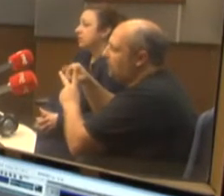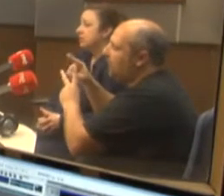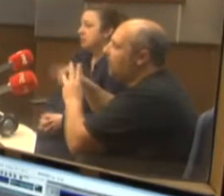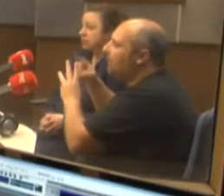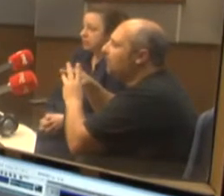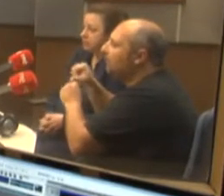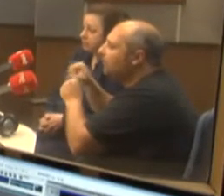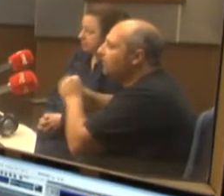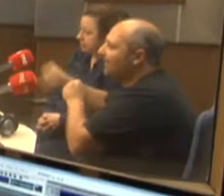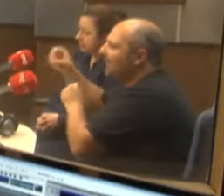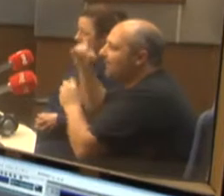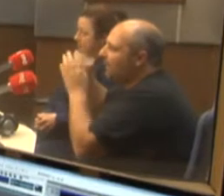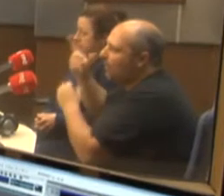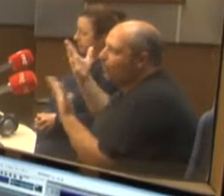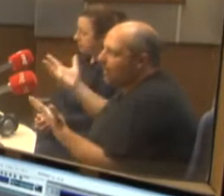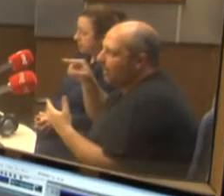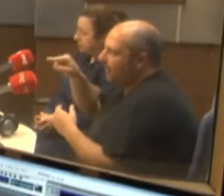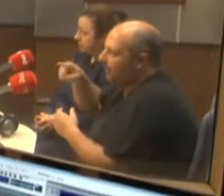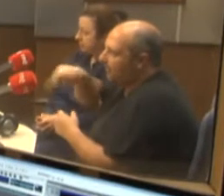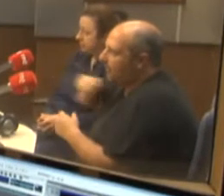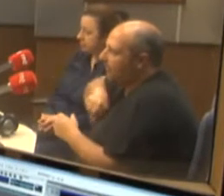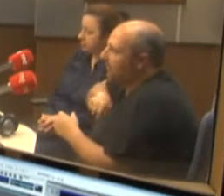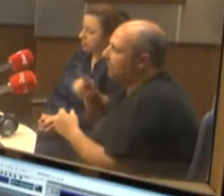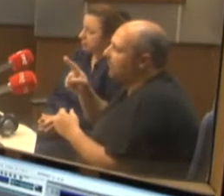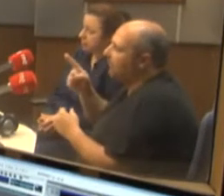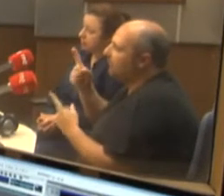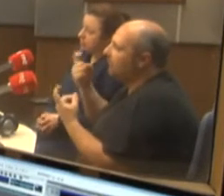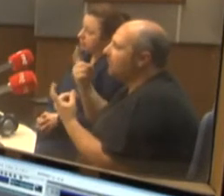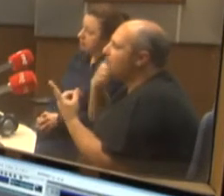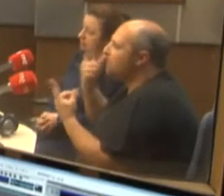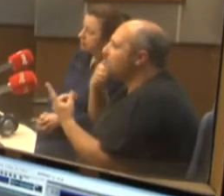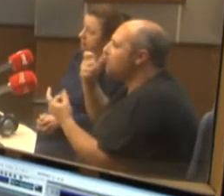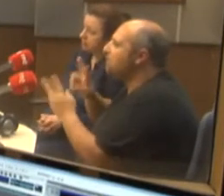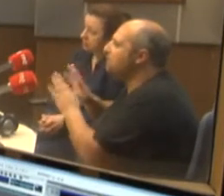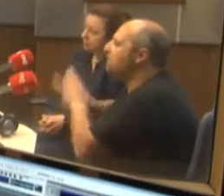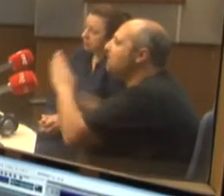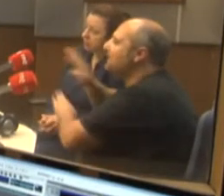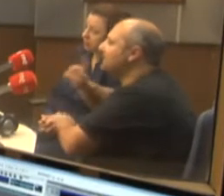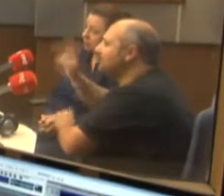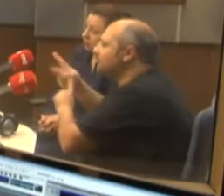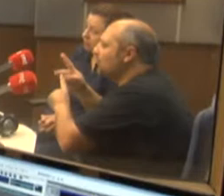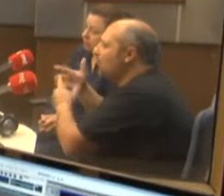sanitario en los centros de atención primaria, cuál sería el siguiente paso a vuestro juicio para poder